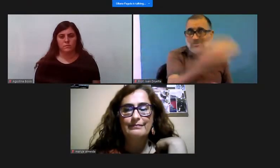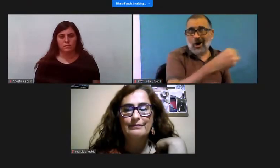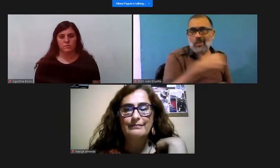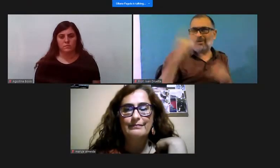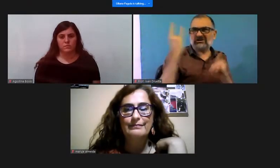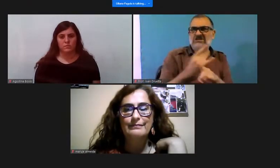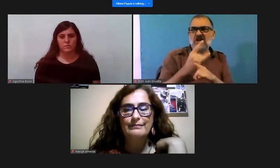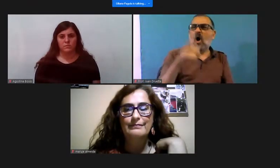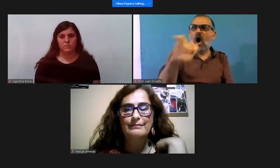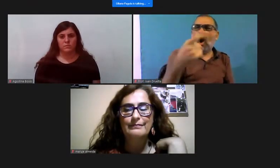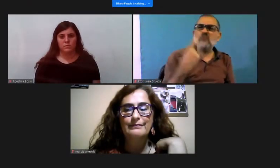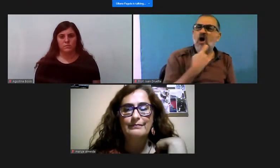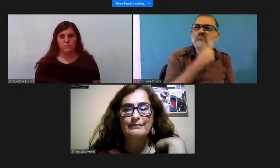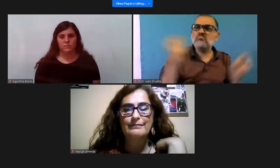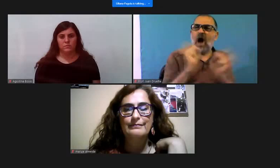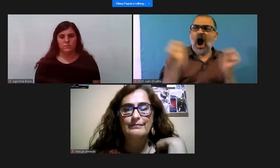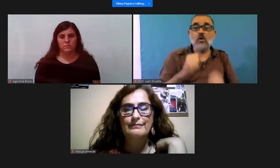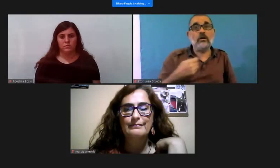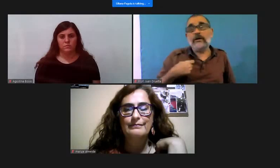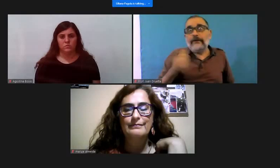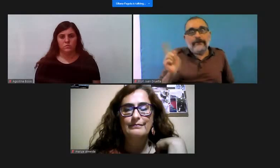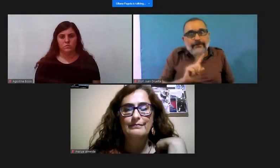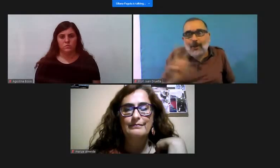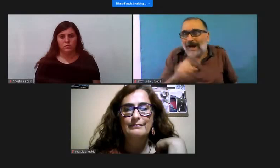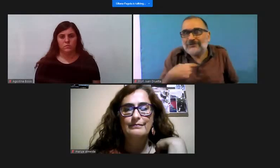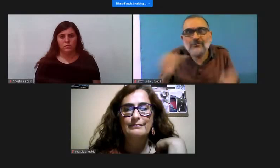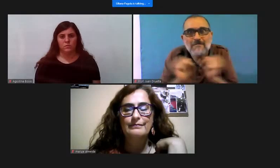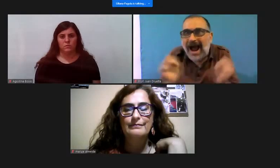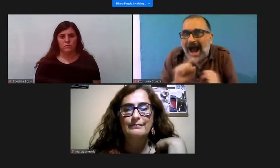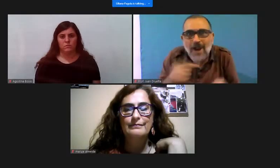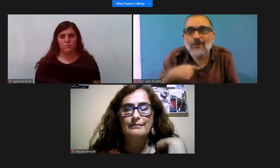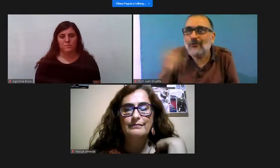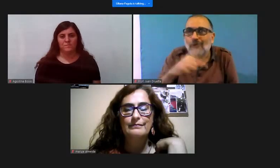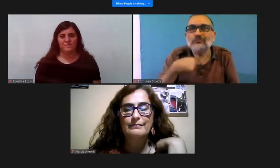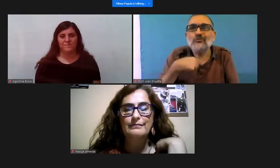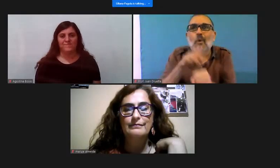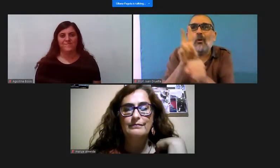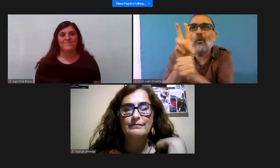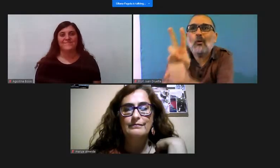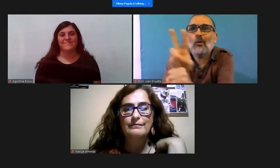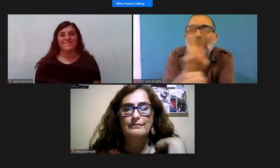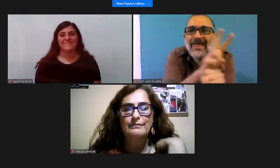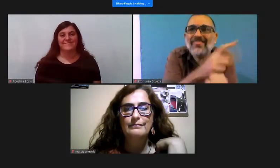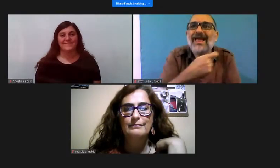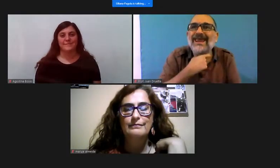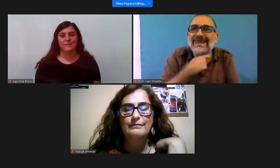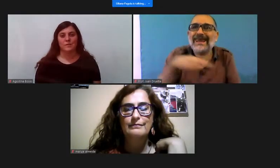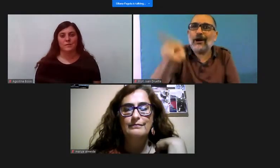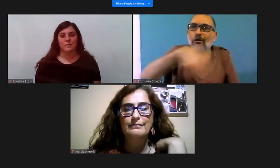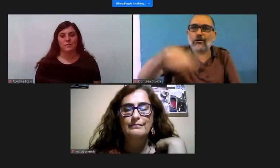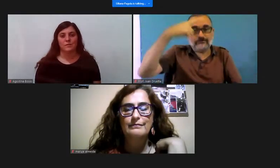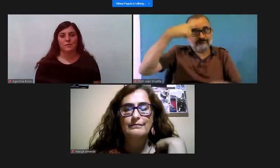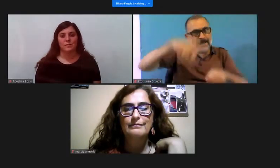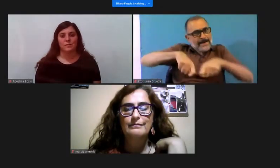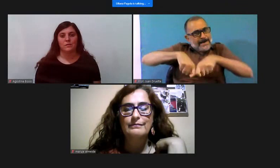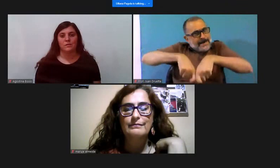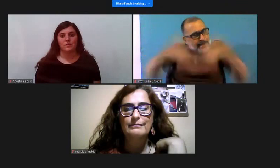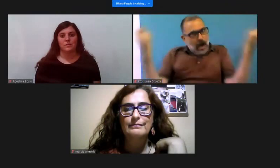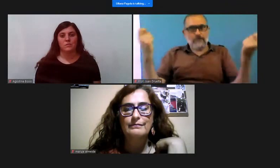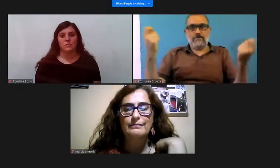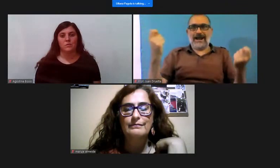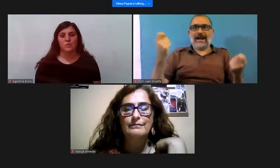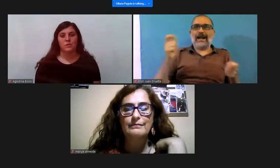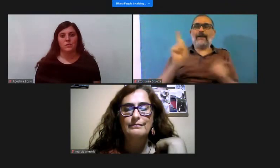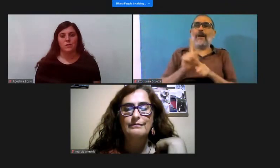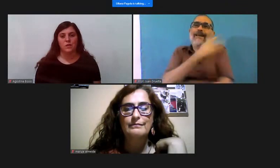discúlpenme, ¿no? Pero siempre me dicen, ay, vos, Juan, sos malo, pero en realidad no es que sea malo. Yo lo que procuro